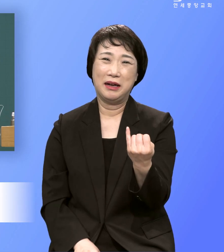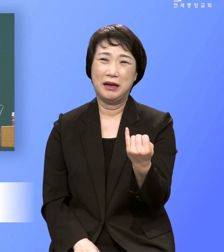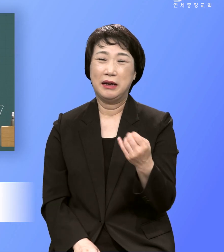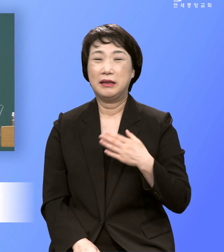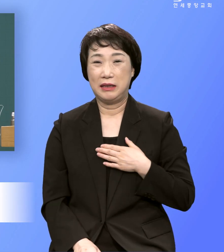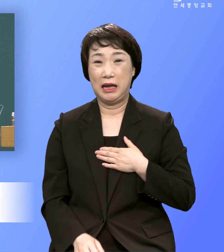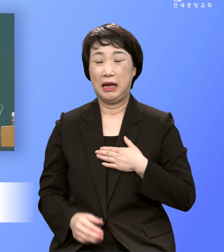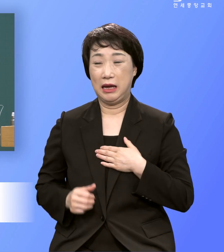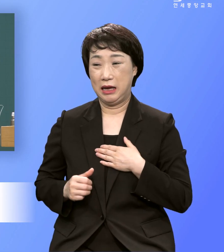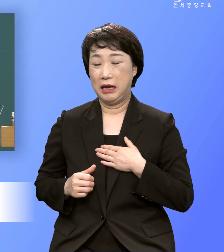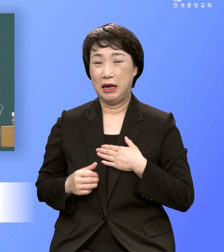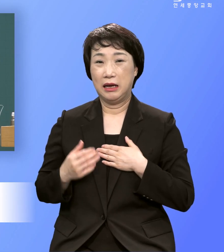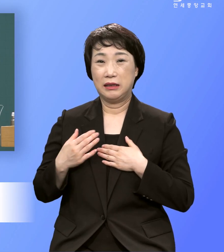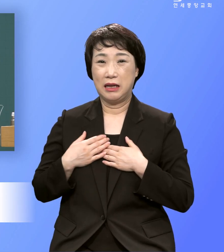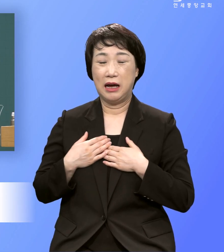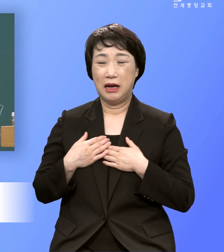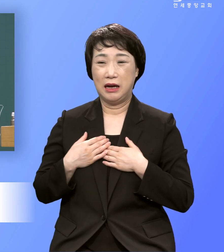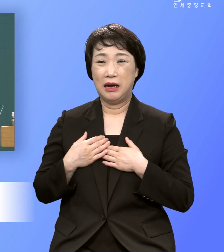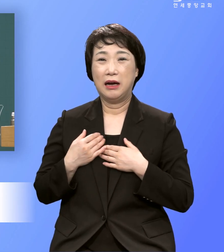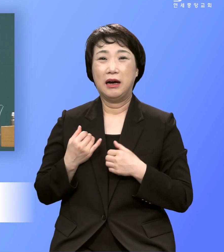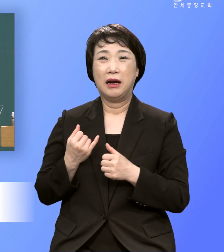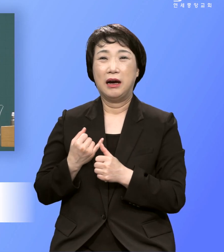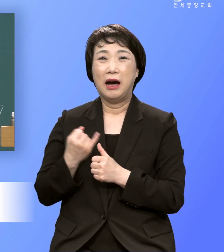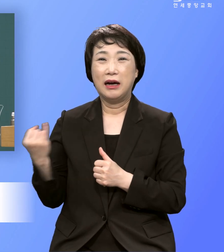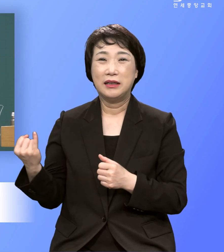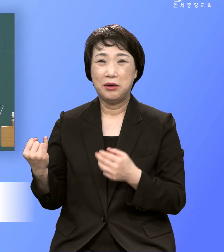우리 집사람과 내가 신방 자주 다녔어요.